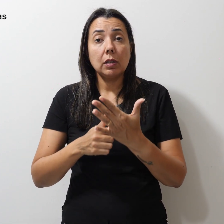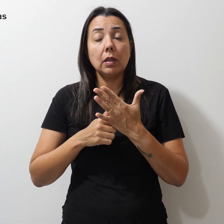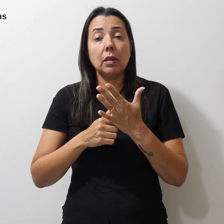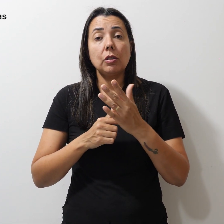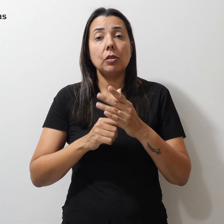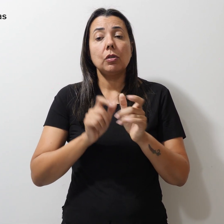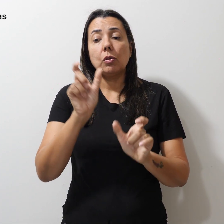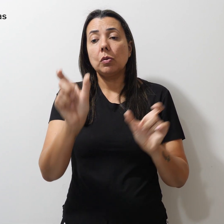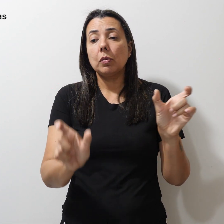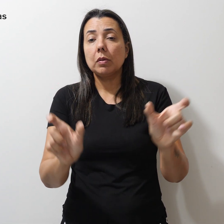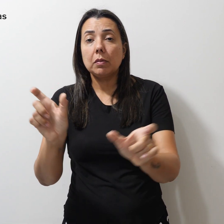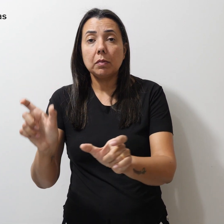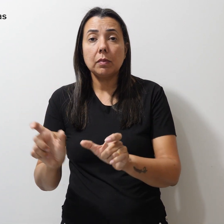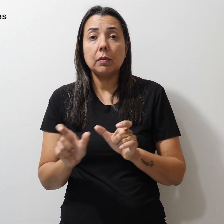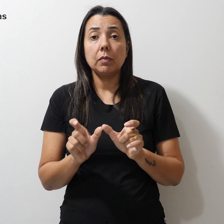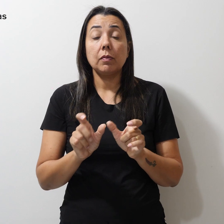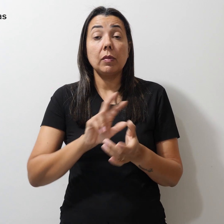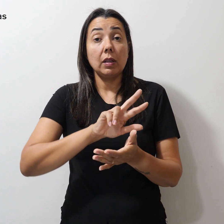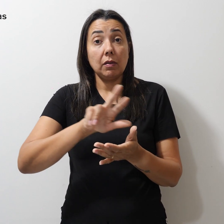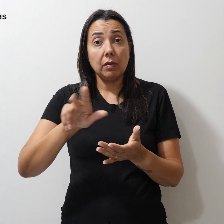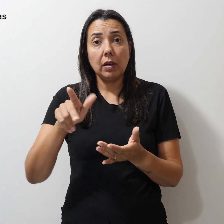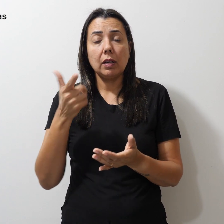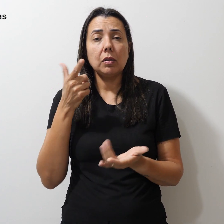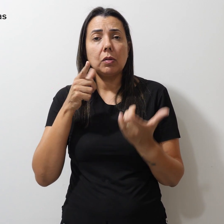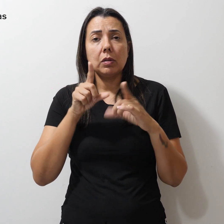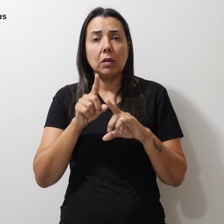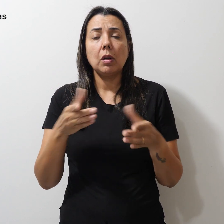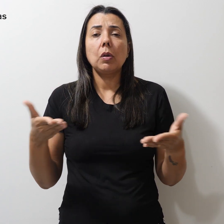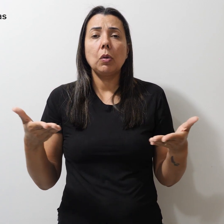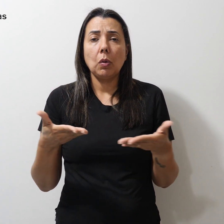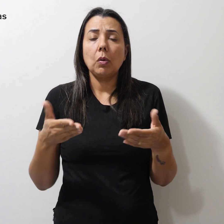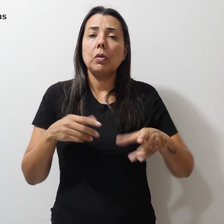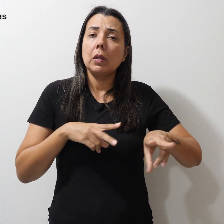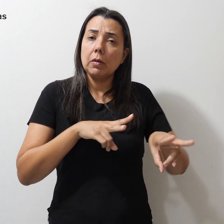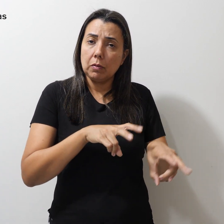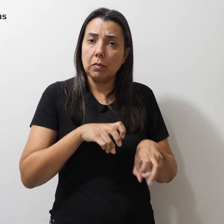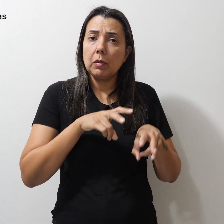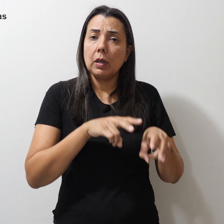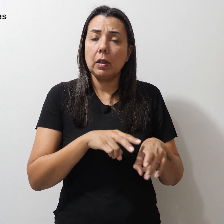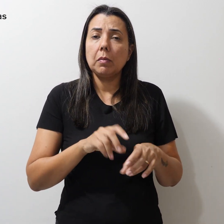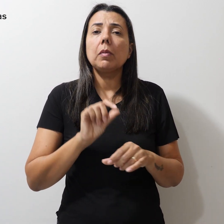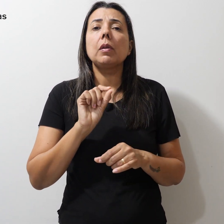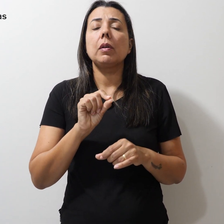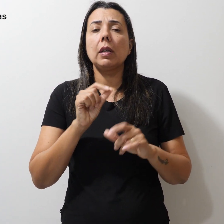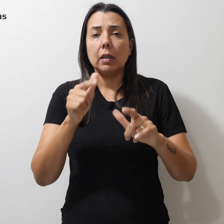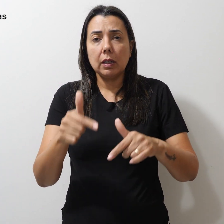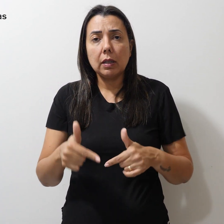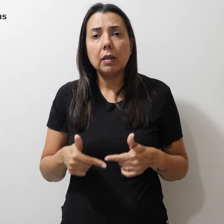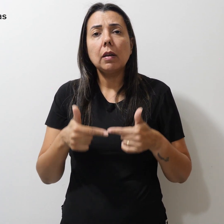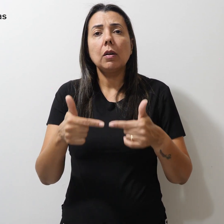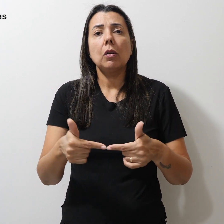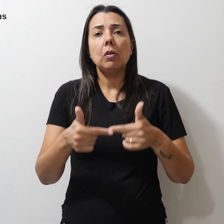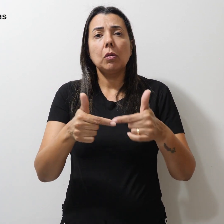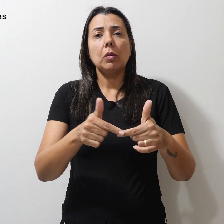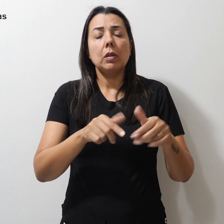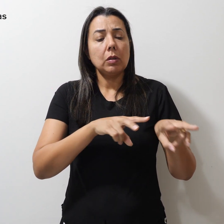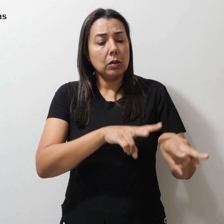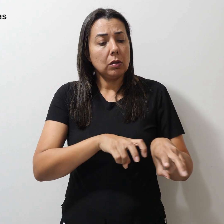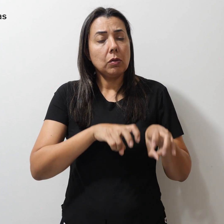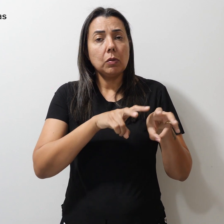pessoas. Muitas das conquistas hoje no campo são fruto da luta dos agricultores e